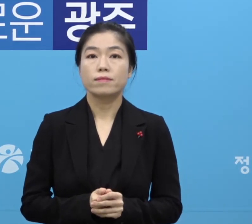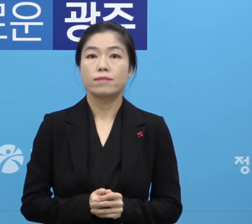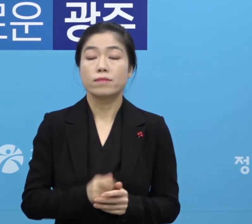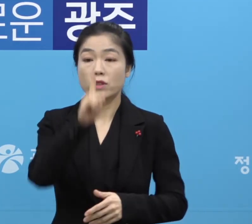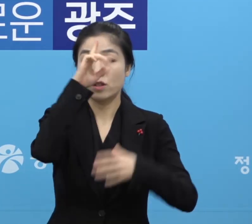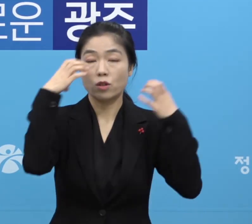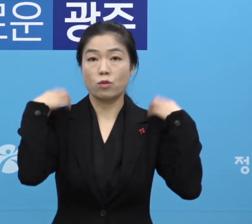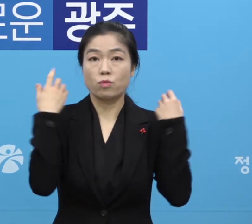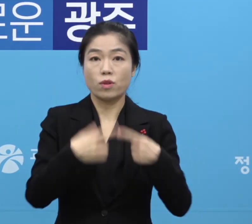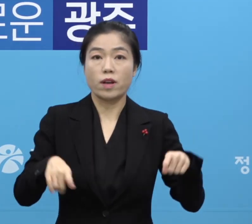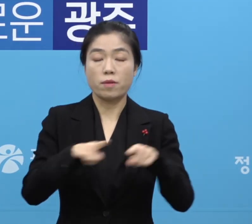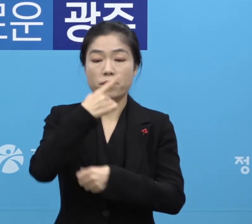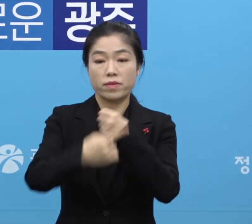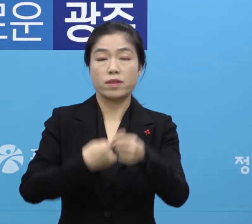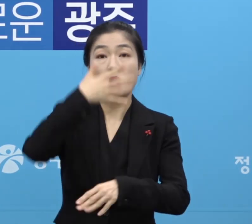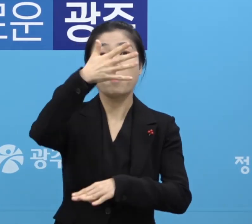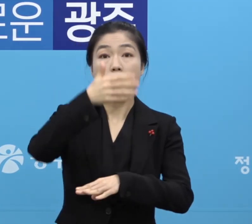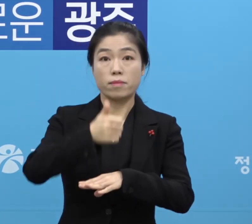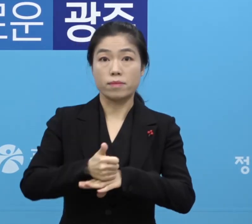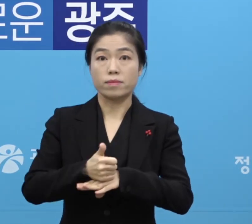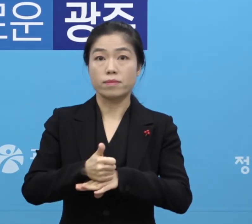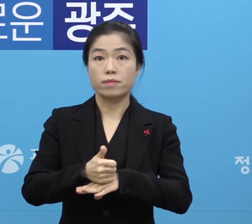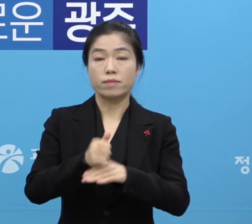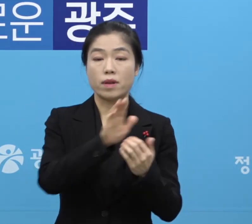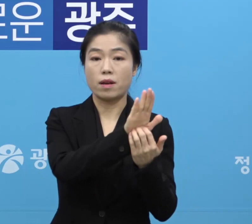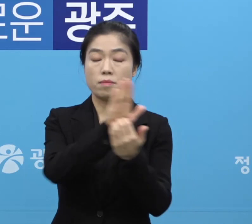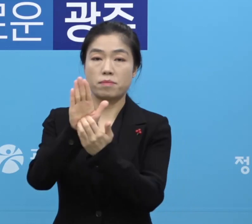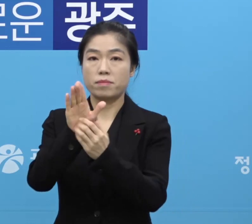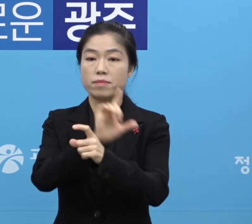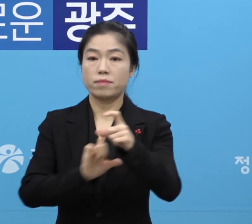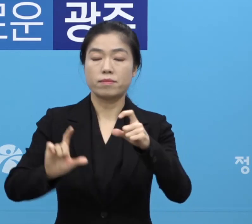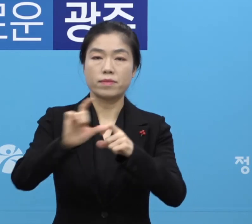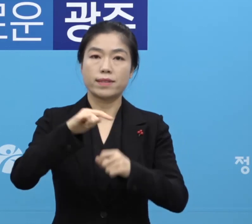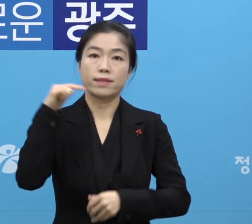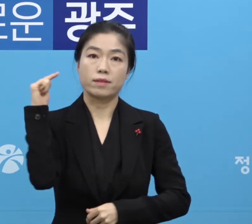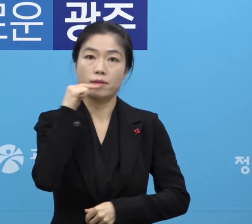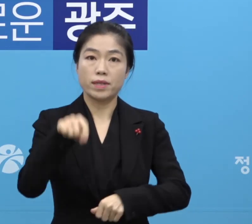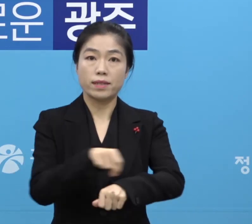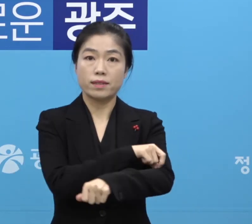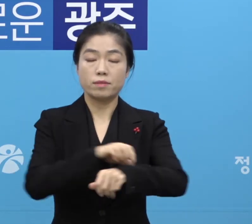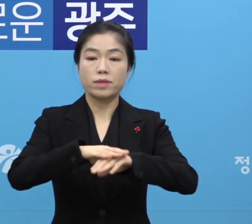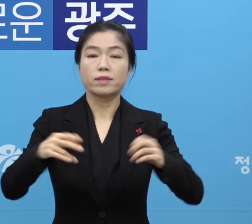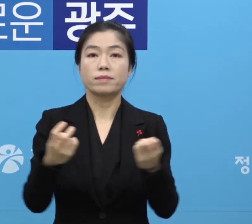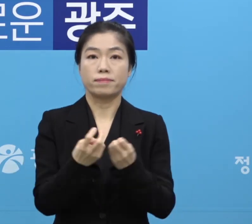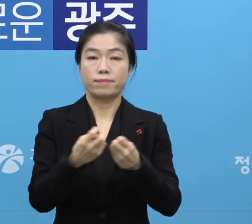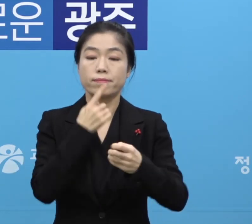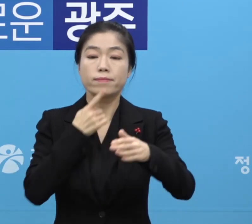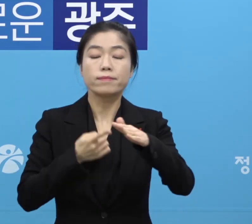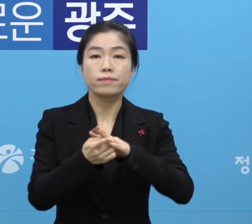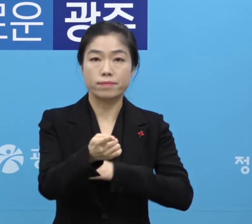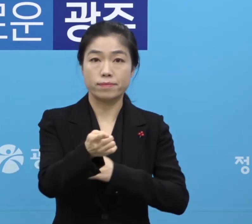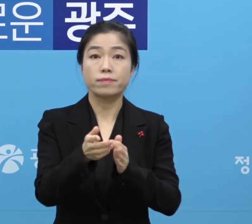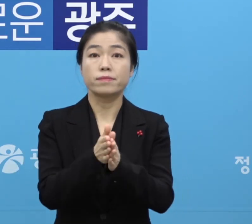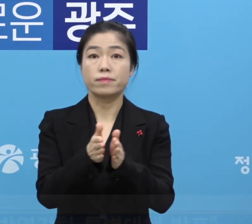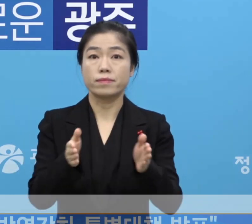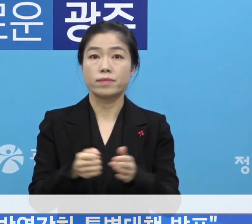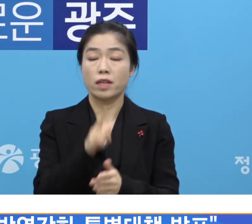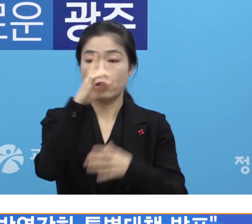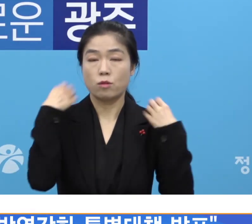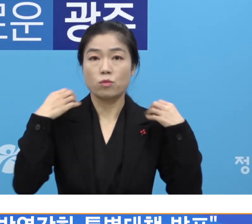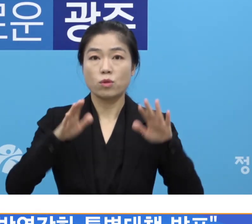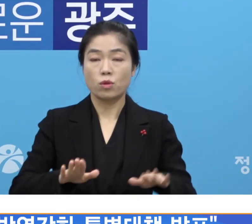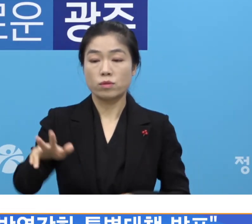정부와 함께 연말 연시 방역 방화 특별 대책을 시행합니다. 정부는